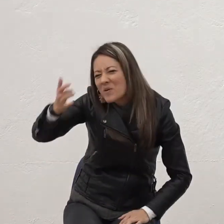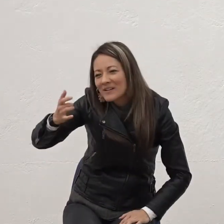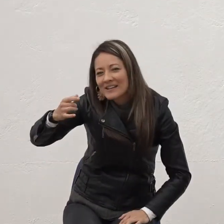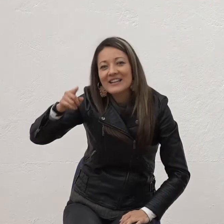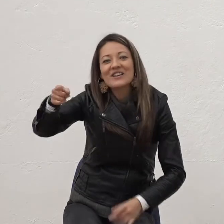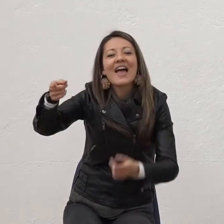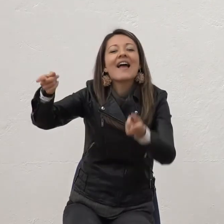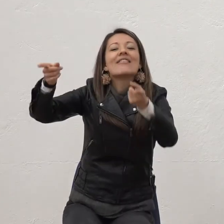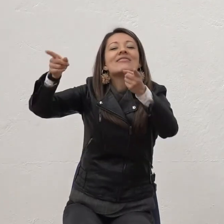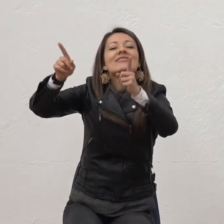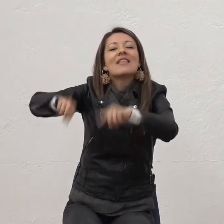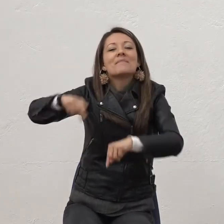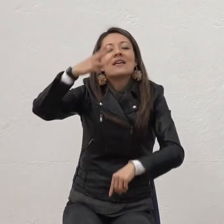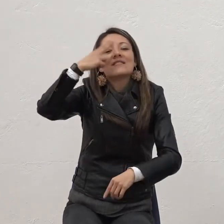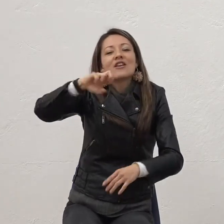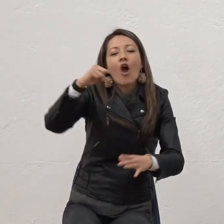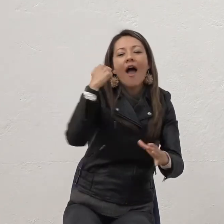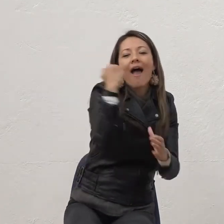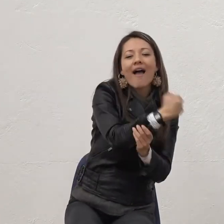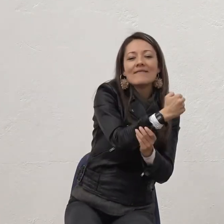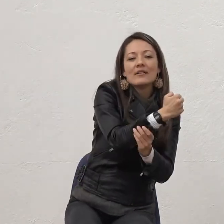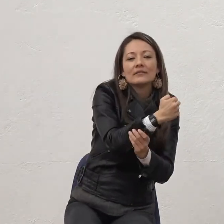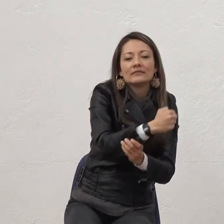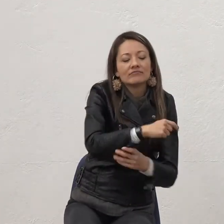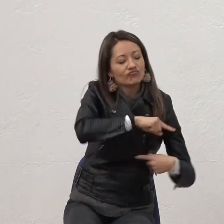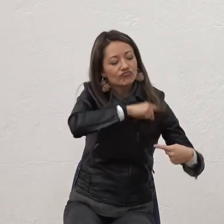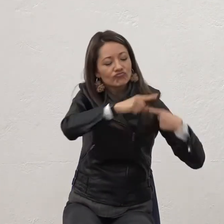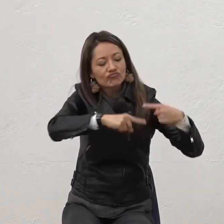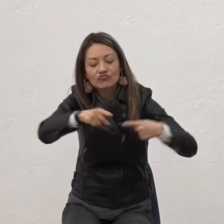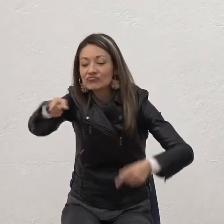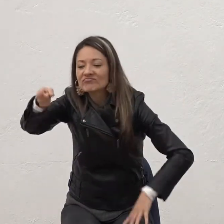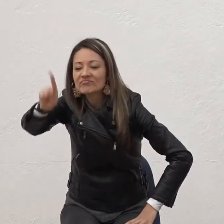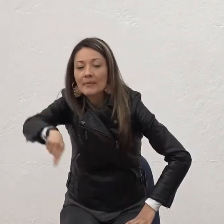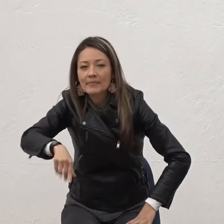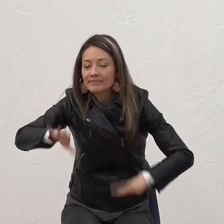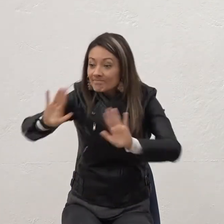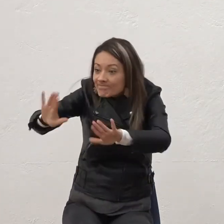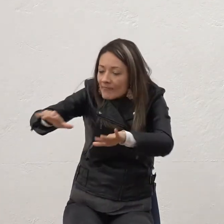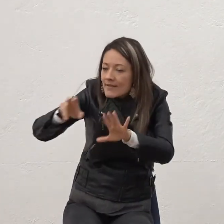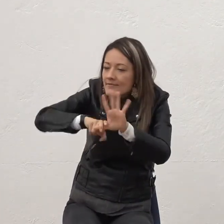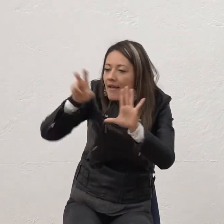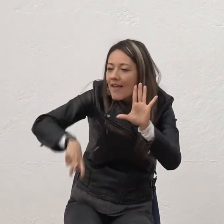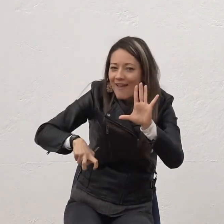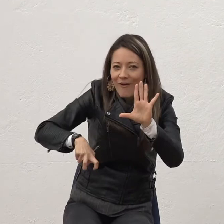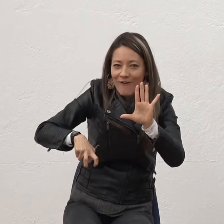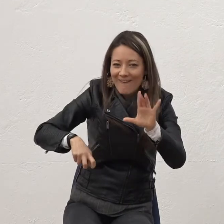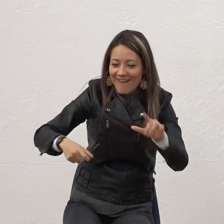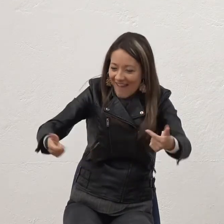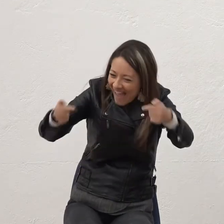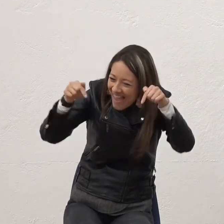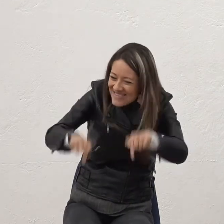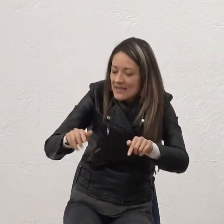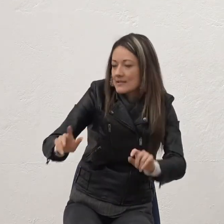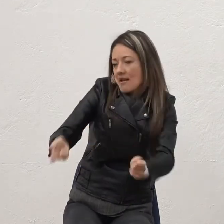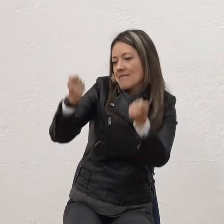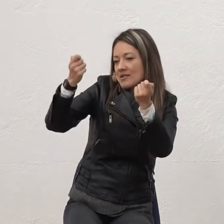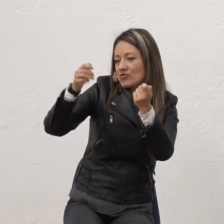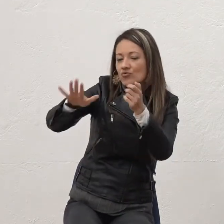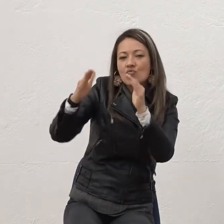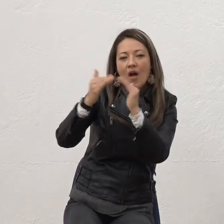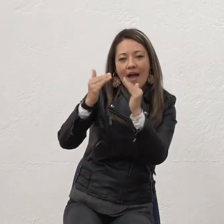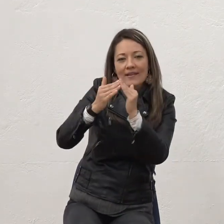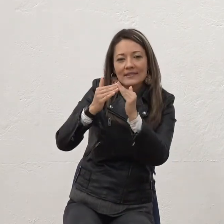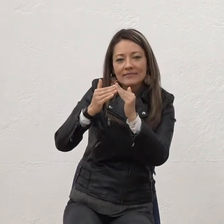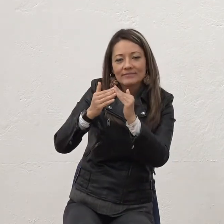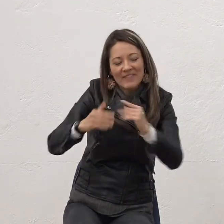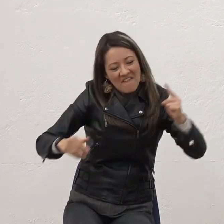él también es hijo de Abraham. O sea, ¡hey, Zaqueo! Aquí está la salvación en tu casa.